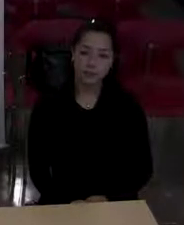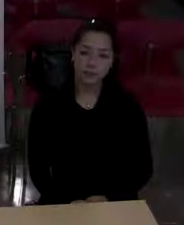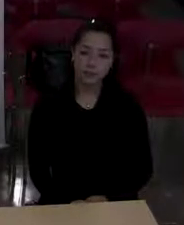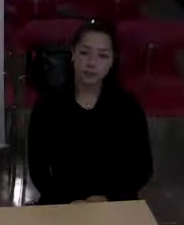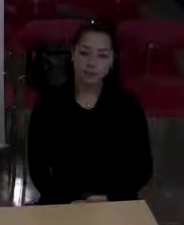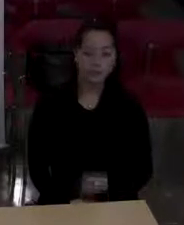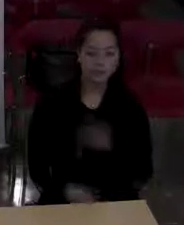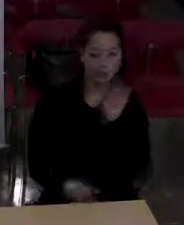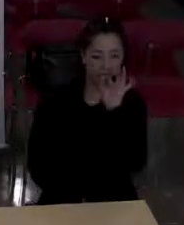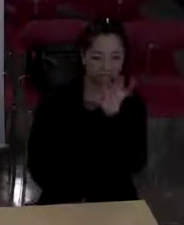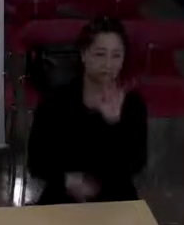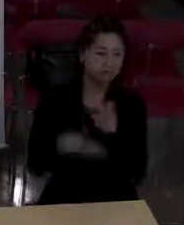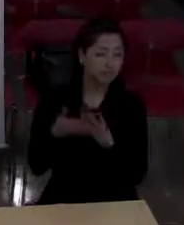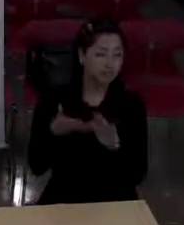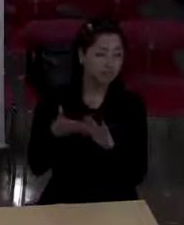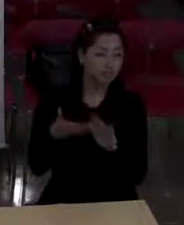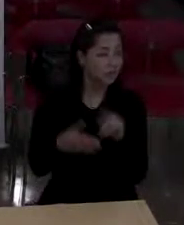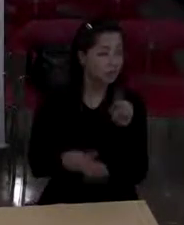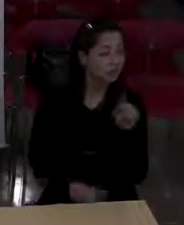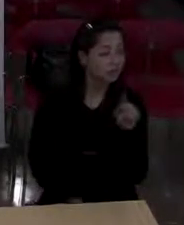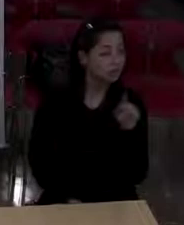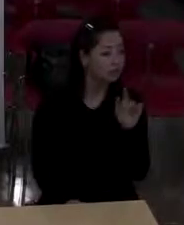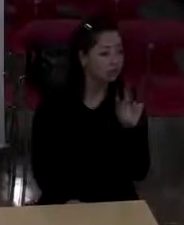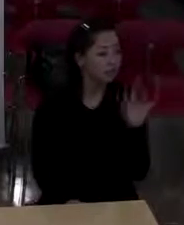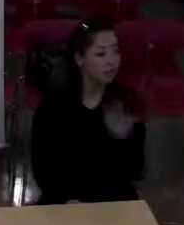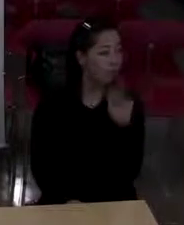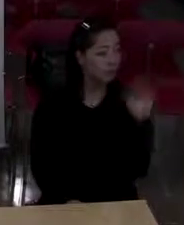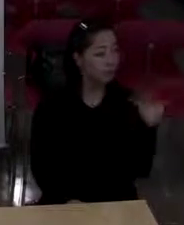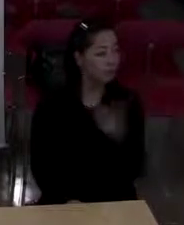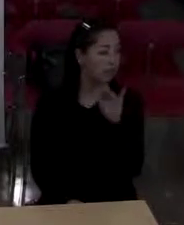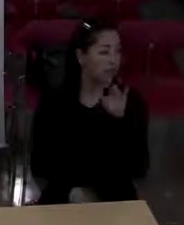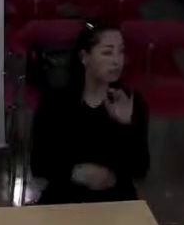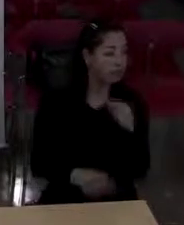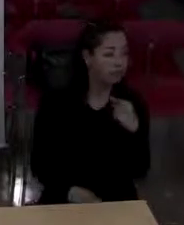Perdona, pero es que tenemos problemas aquí que no pasa la diapositiva. Ya.